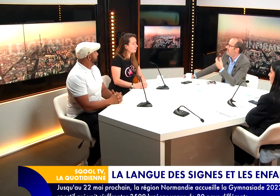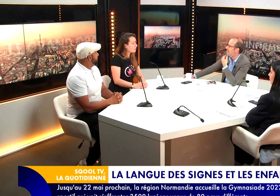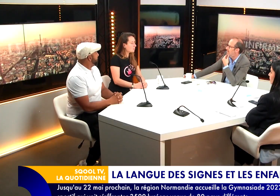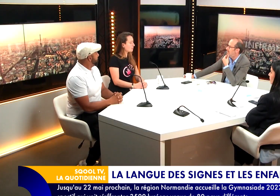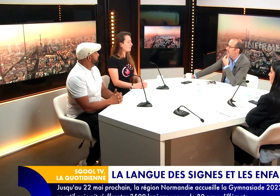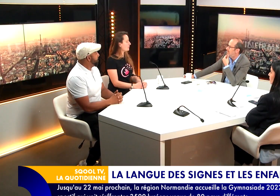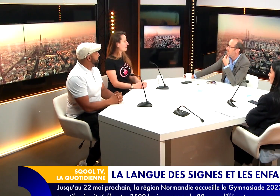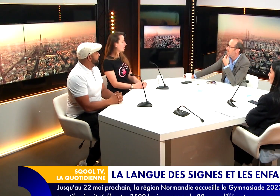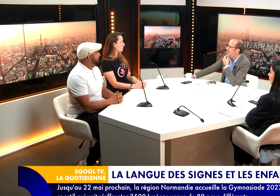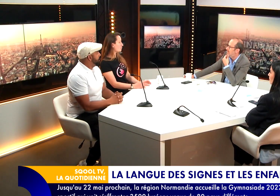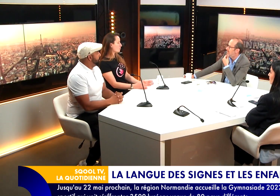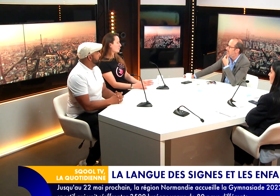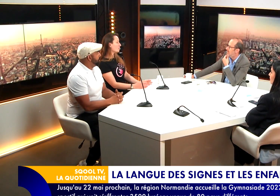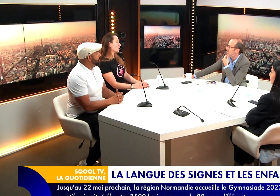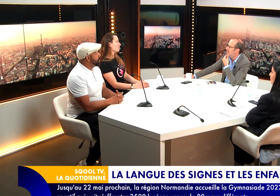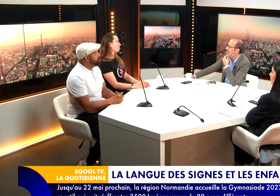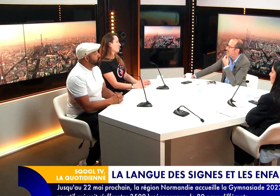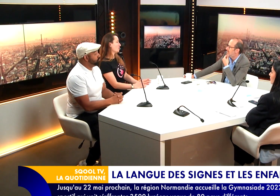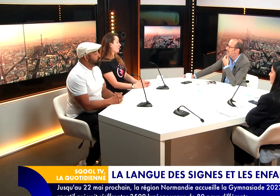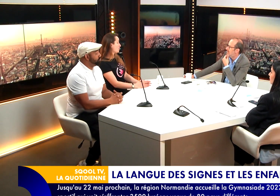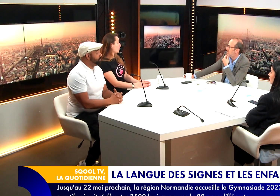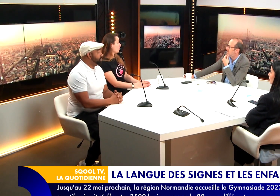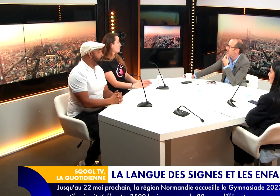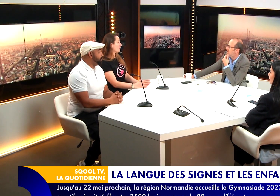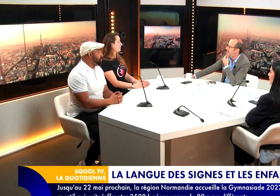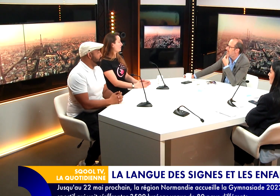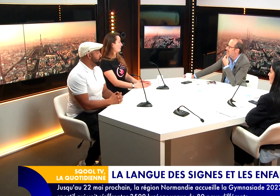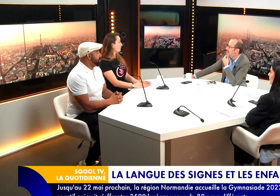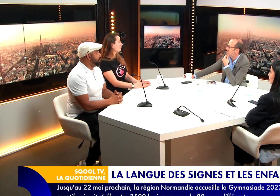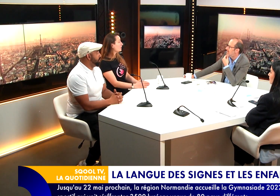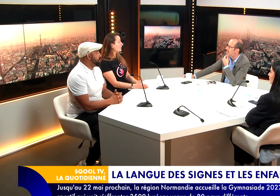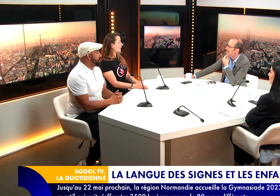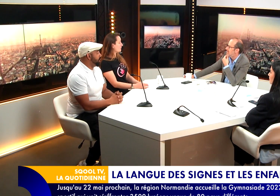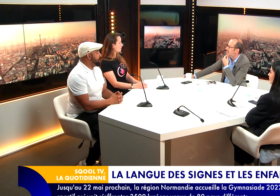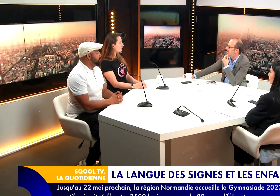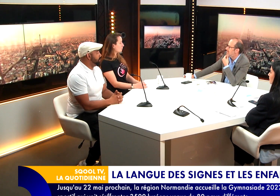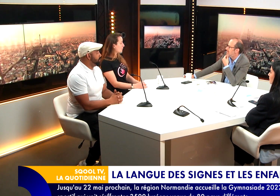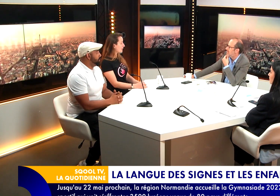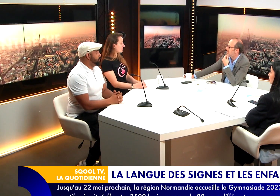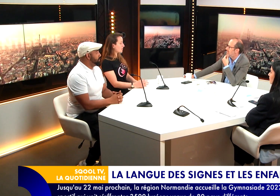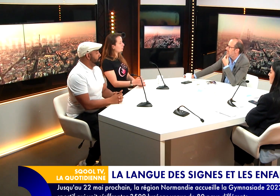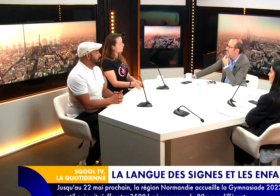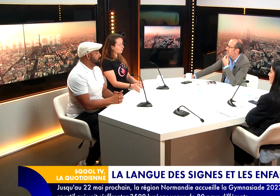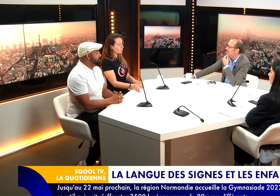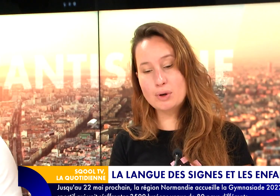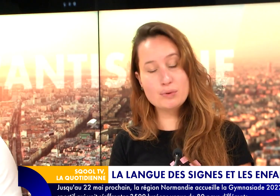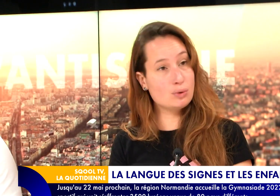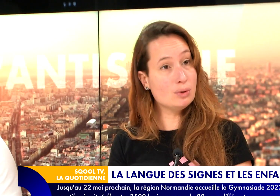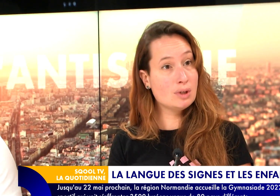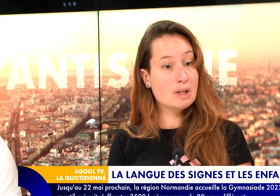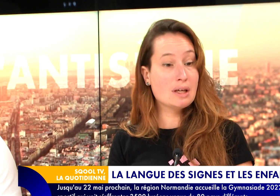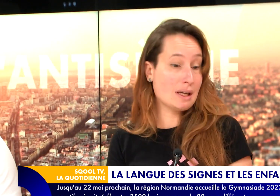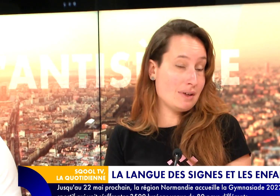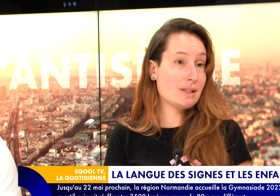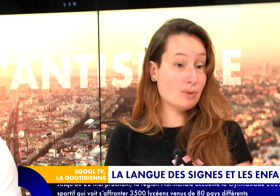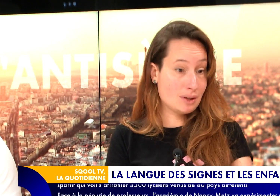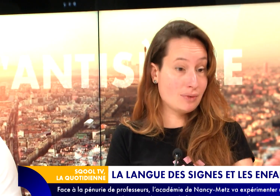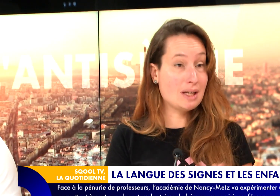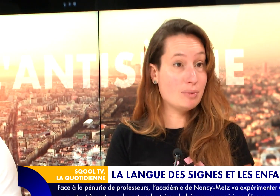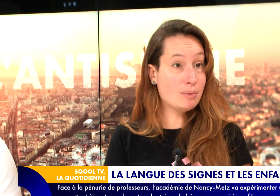pareil? Moi, ça m'a transformé. Moi, j'ai commencé très jeune, parce que j'avais 17 ans. À la sortie de mon bac, j'ai eu comme prof Chou, avec qui on a fait l'album,